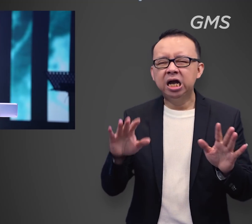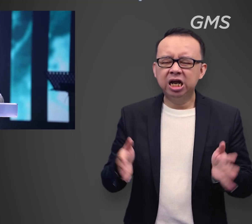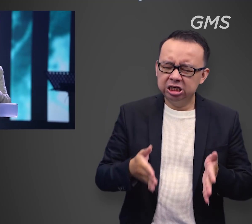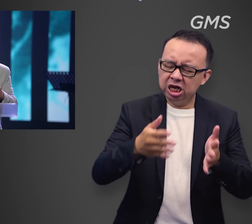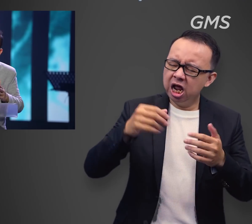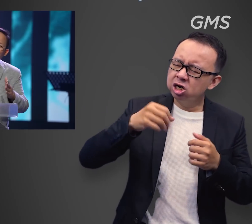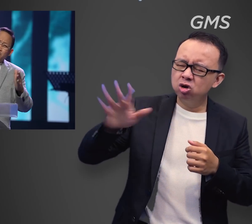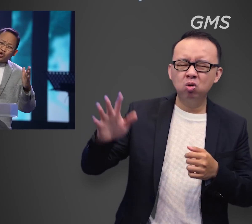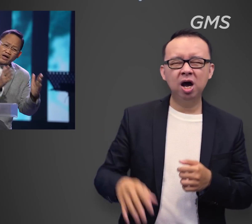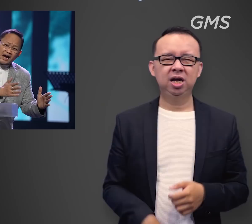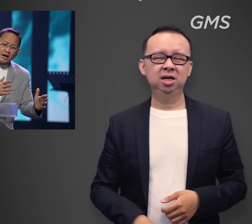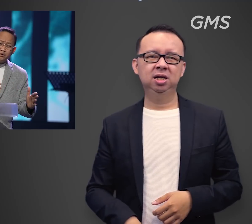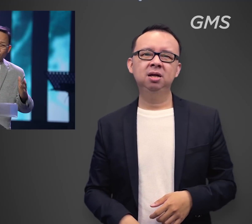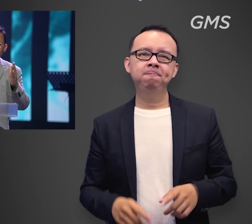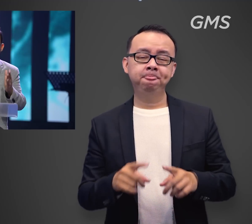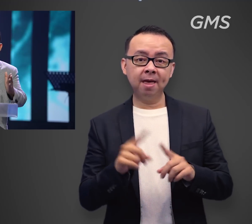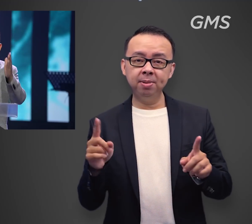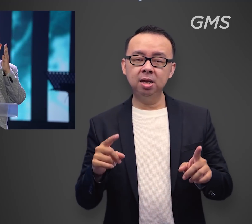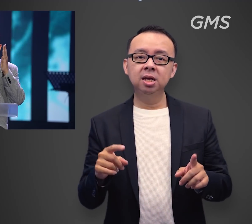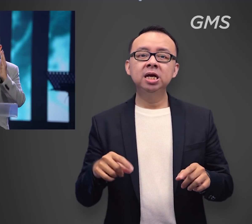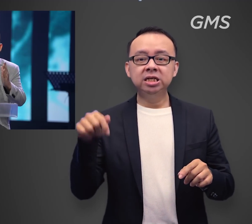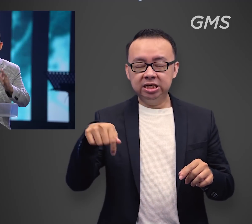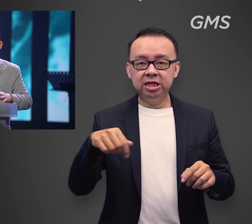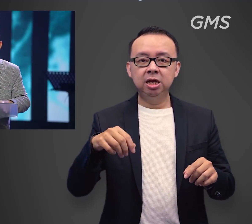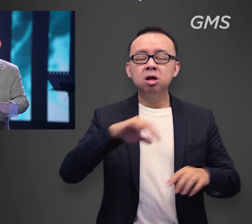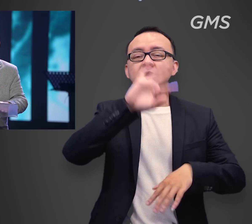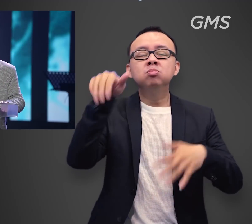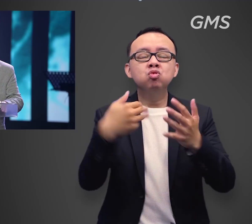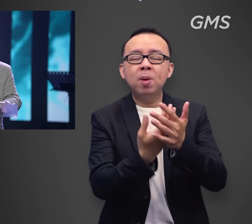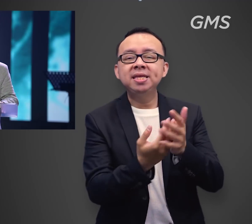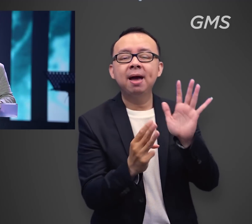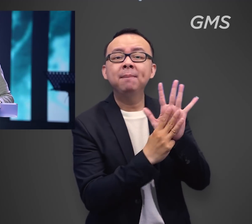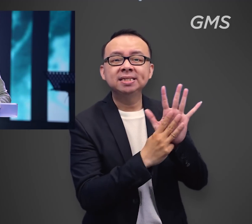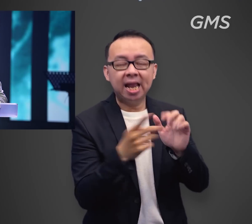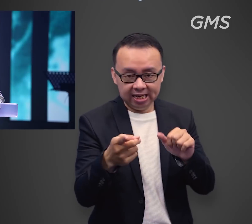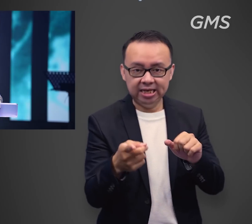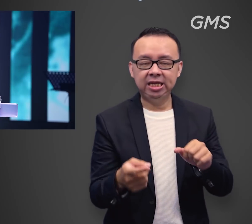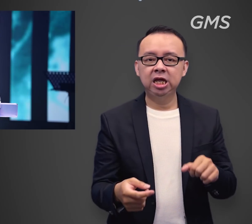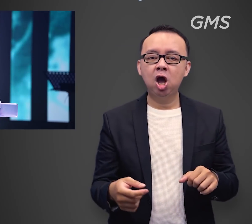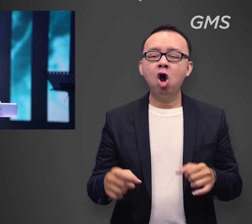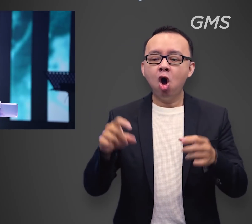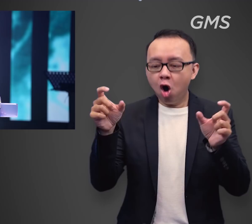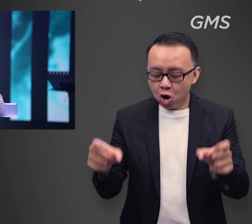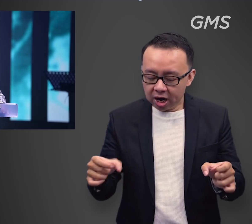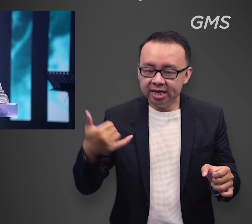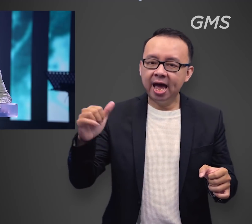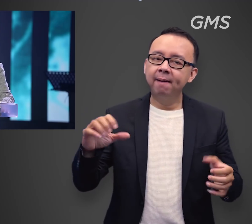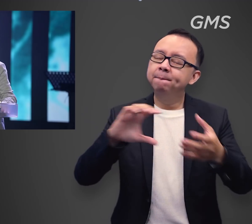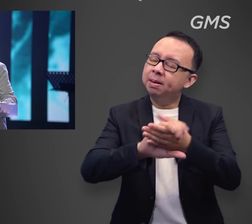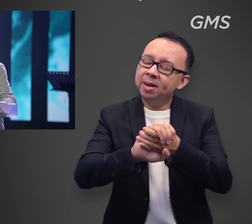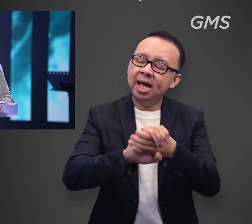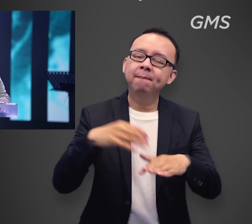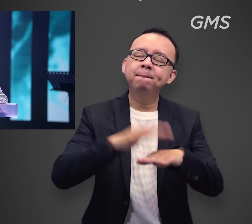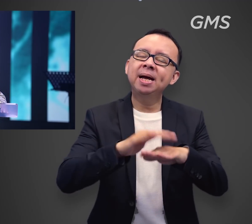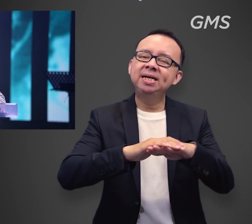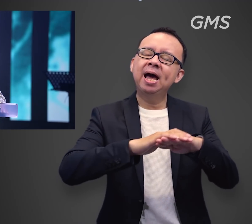di tengah-tengah semua persoalan dihadapi, orang ini tetap berpegang pada perjanjian Tuhan. Orang yang berpegang pada perjanjian Tuhan adalah orang yang mau hidup